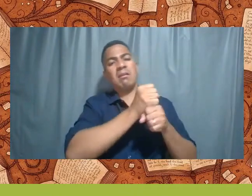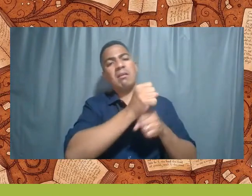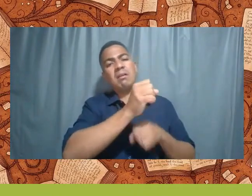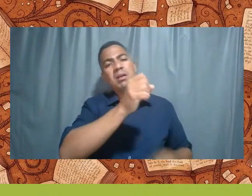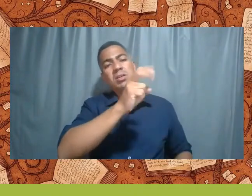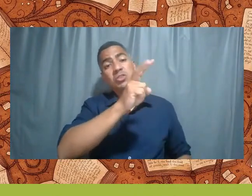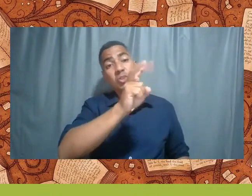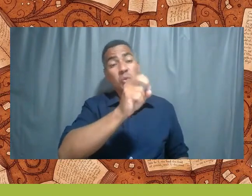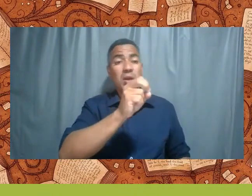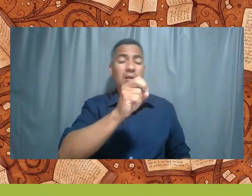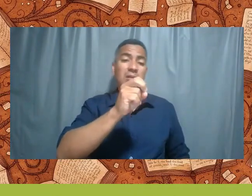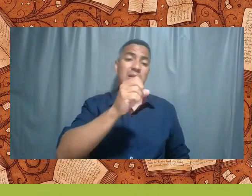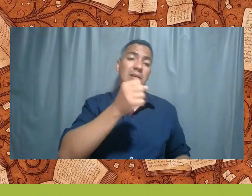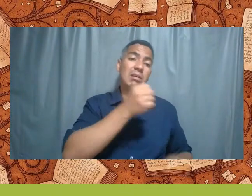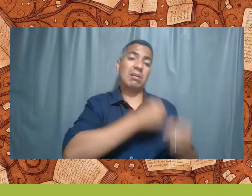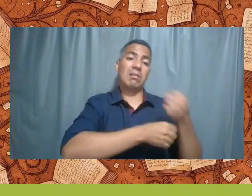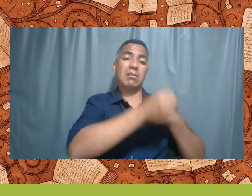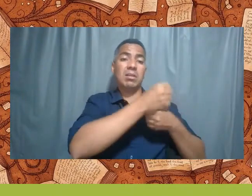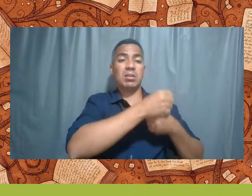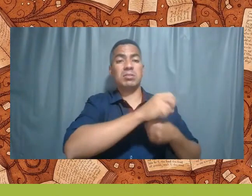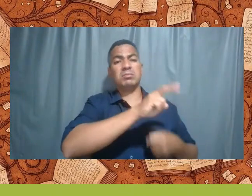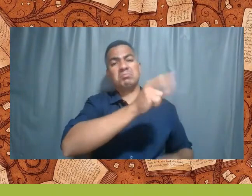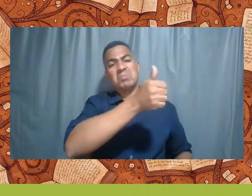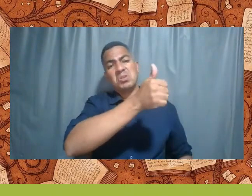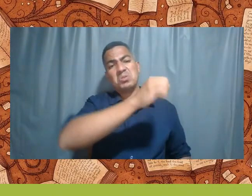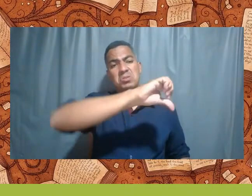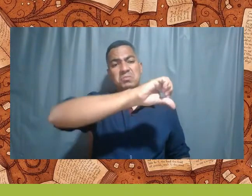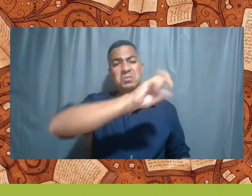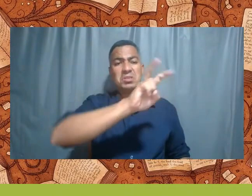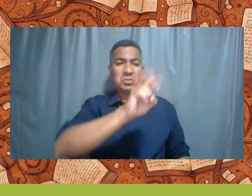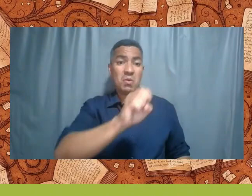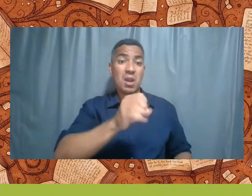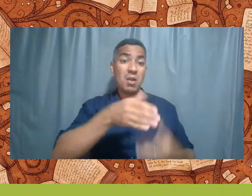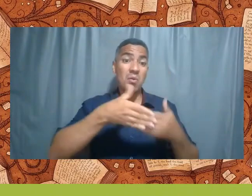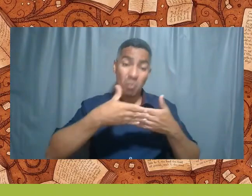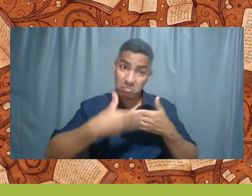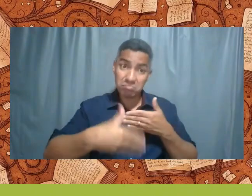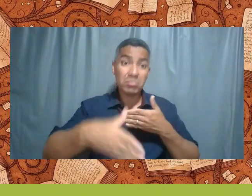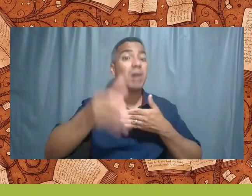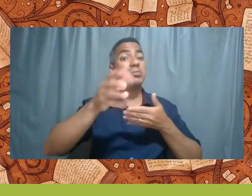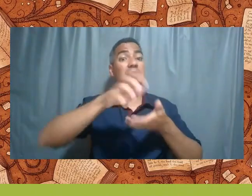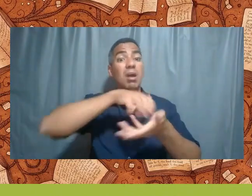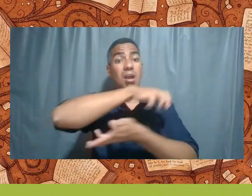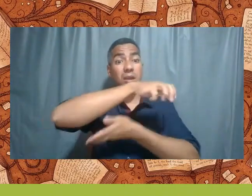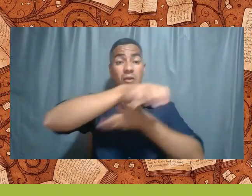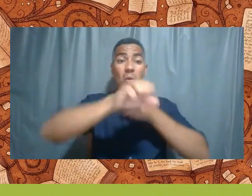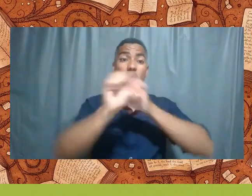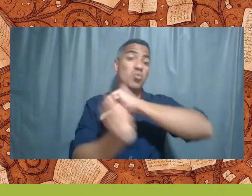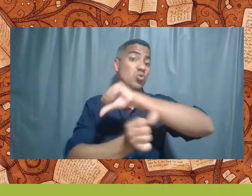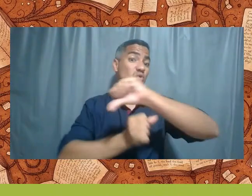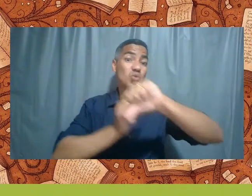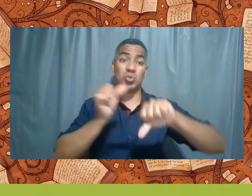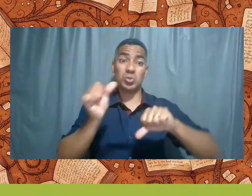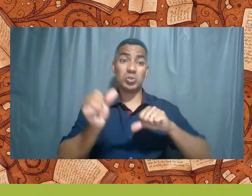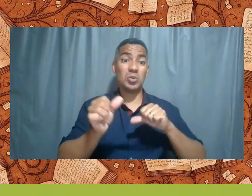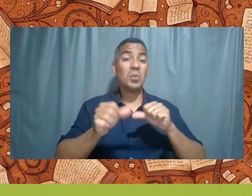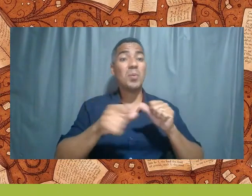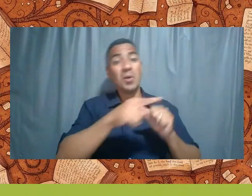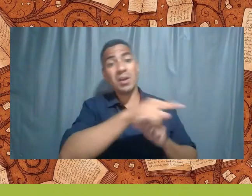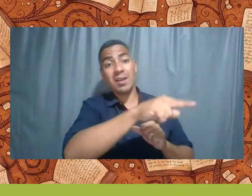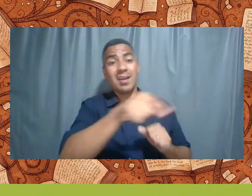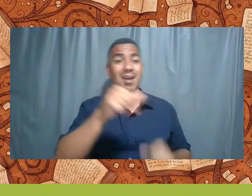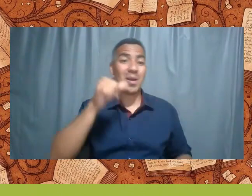vida sexual do Ocidente. Por que revolucionou? Porque passou a dar às mulheres a possibilidade